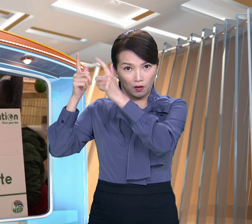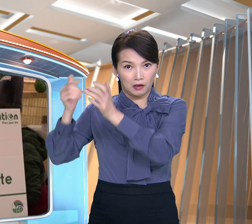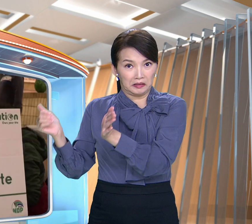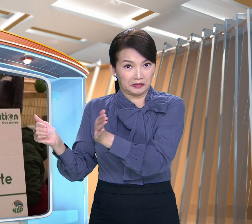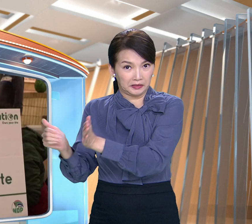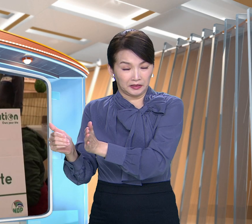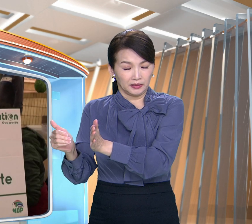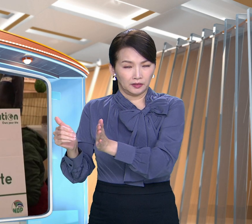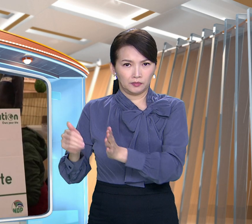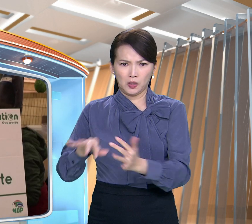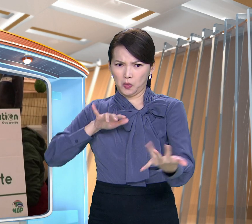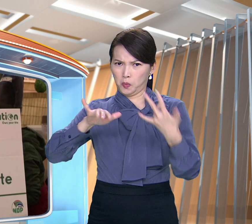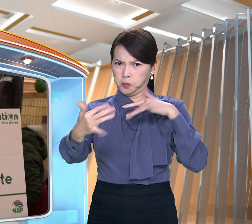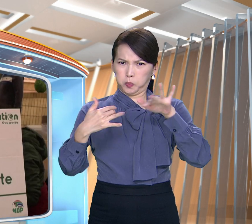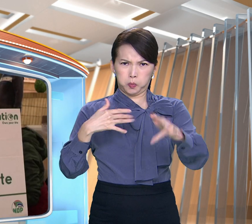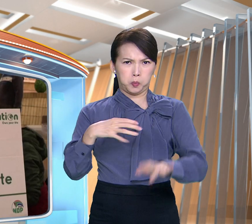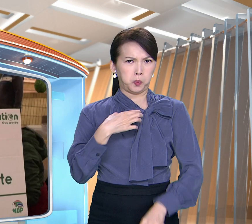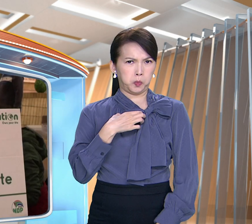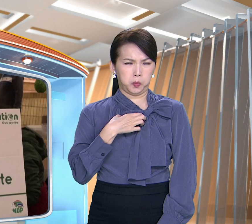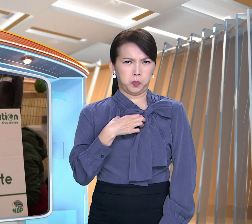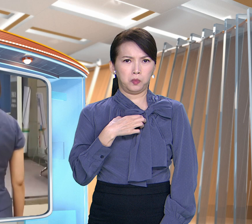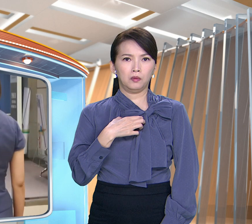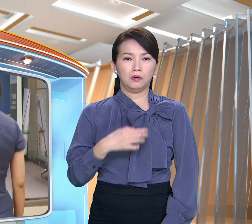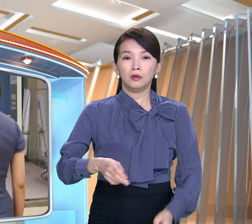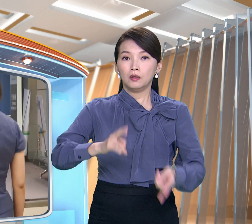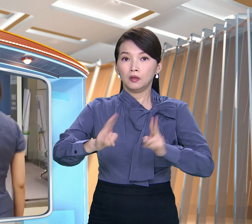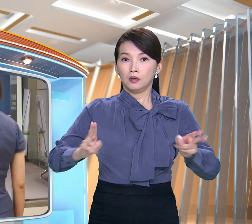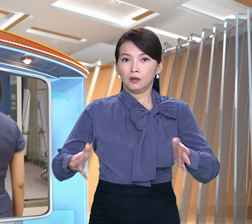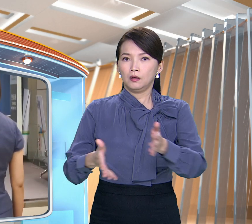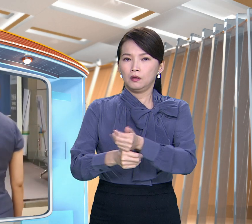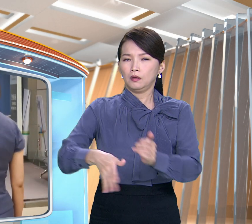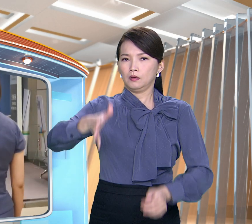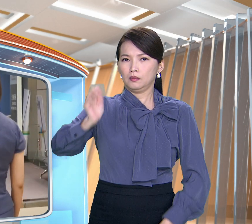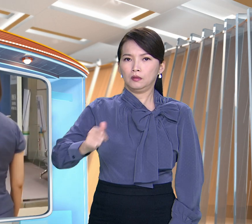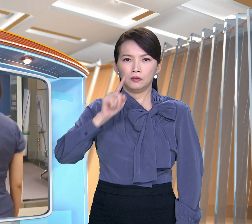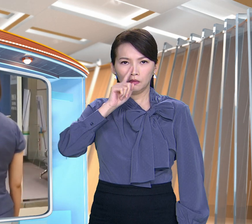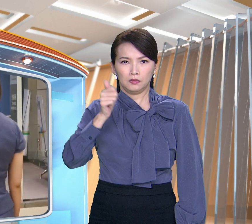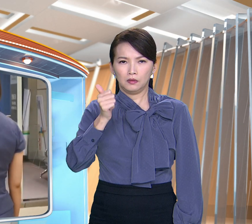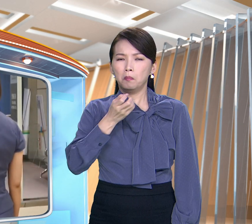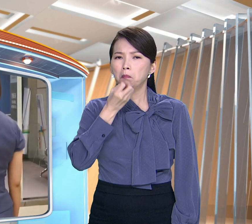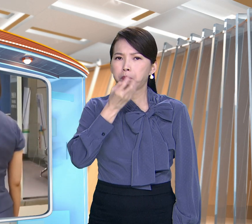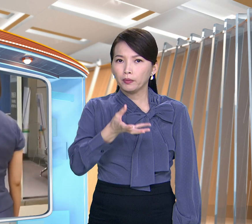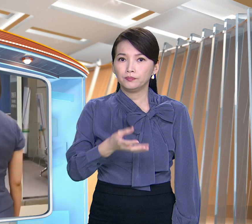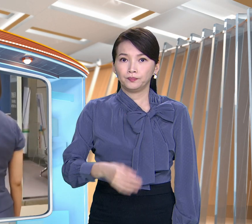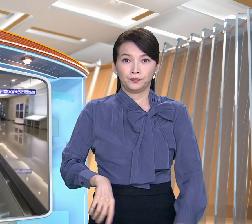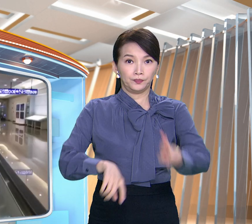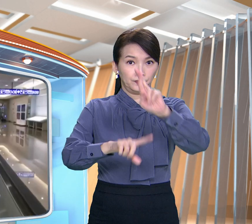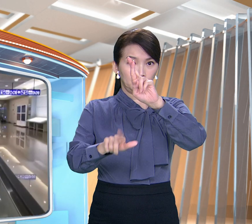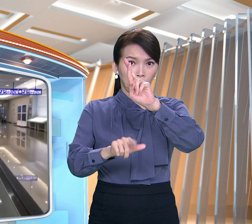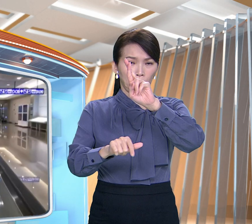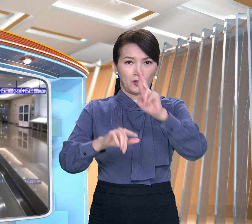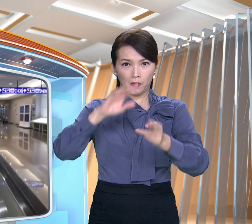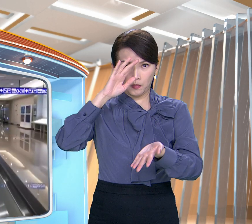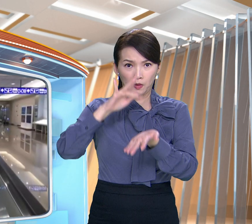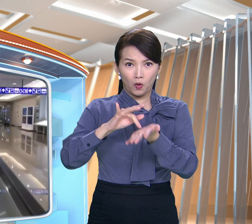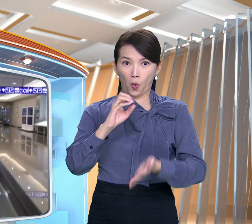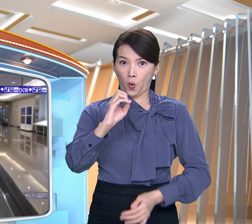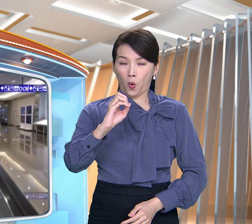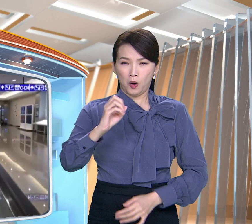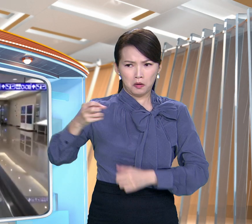节庆。疫情指挥中心指挥官陈时中坦言，不排除12月就会出现